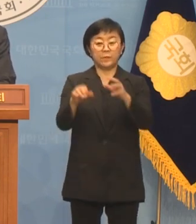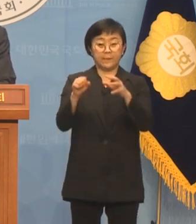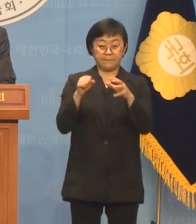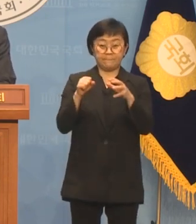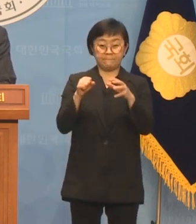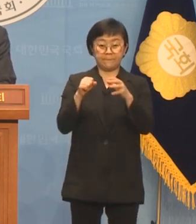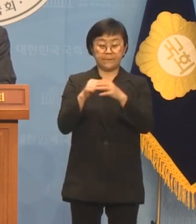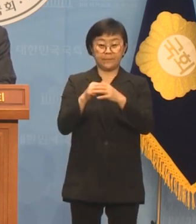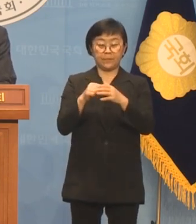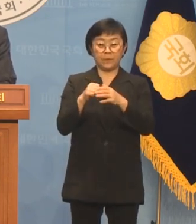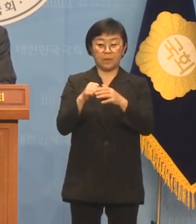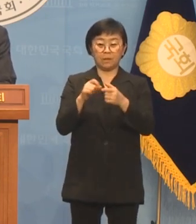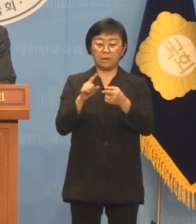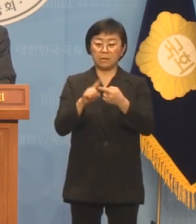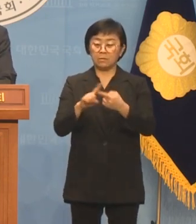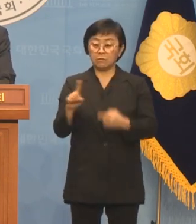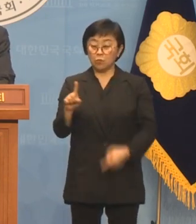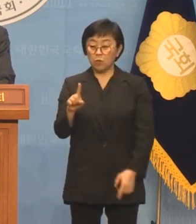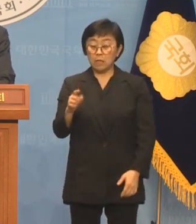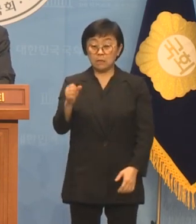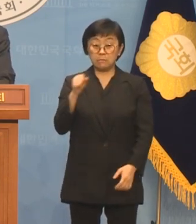국민의힘은 뒷돈의 힘입니까?